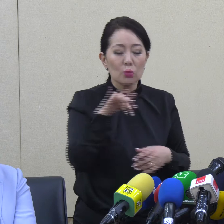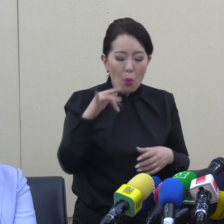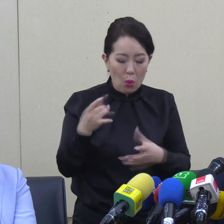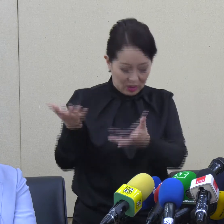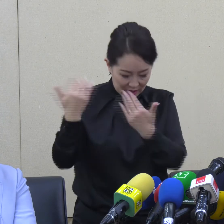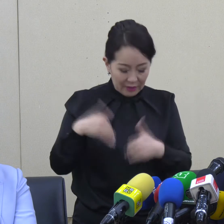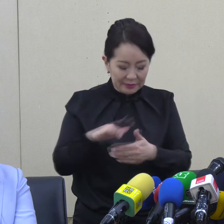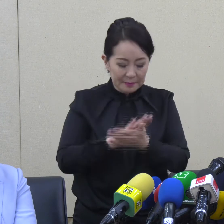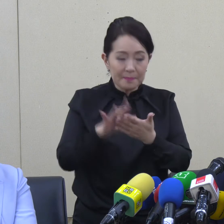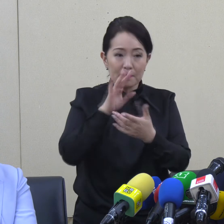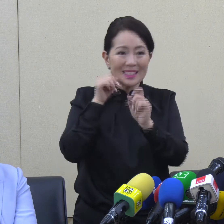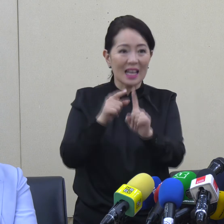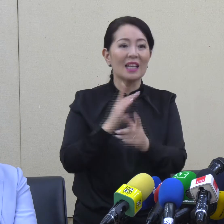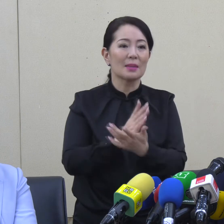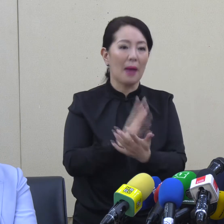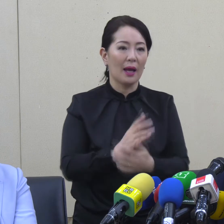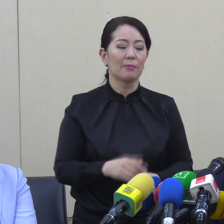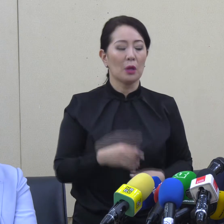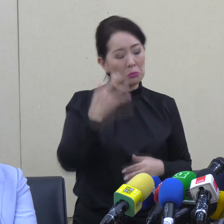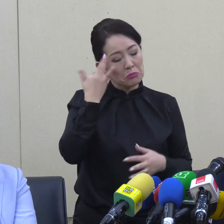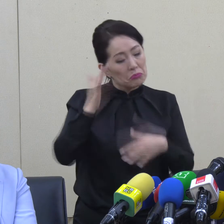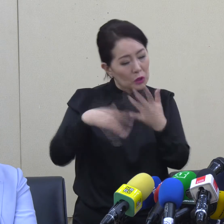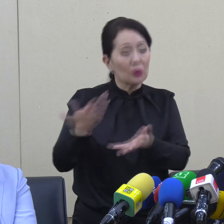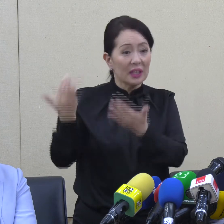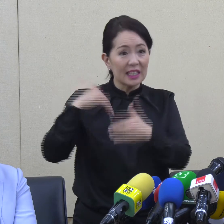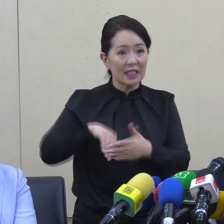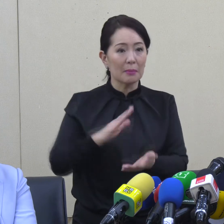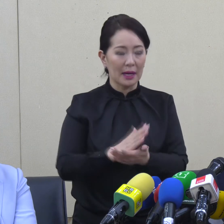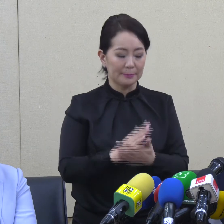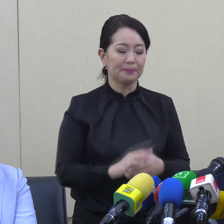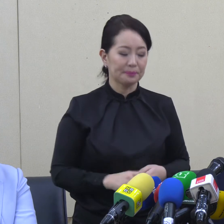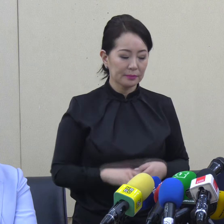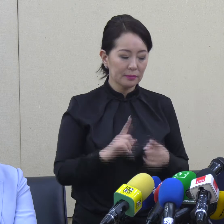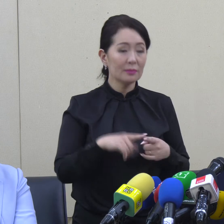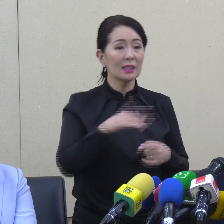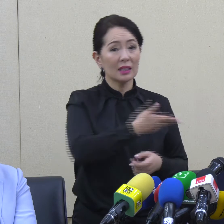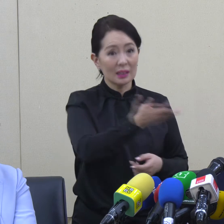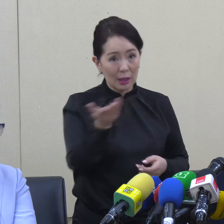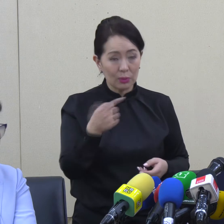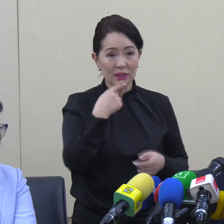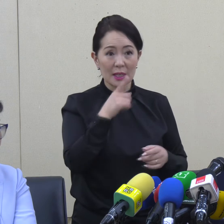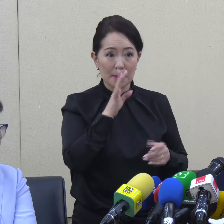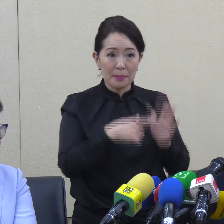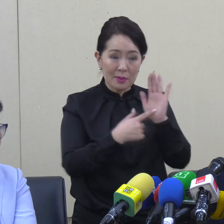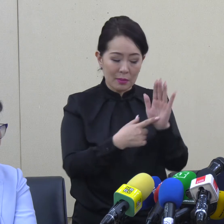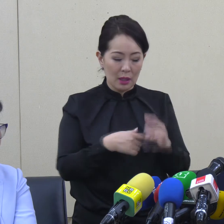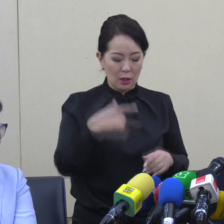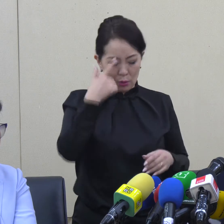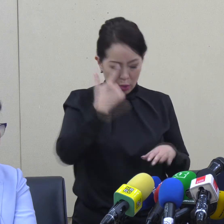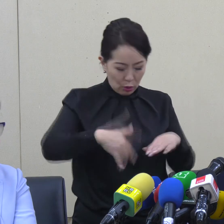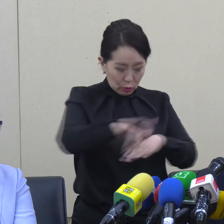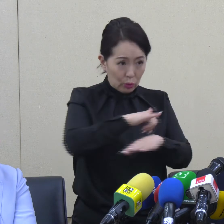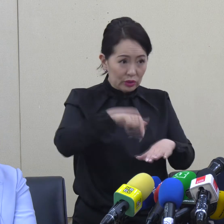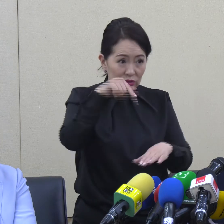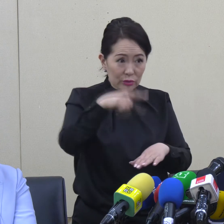буюу шинэ онцлогыг захиалсан байгаа. Энэ ойрын хугацаанд ирнэ. За тэгээд та бүхэндээ хэлэхэд манай Монгол улсын одоо авч